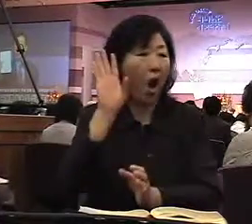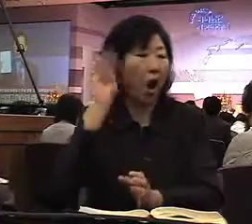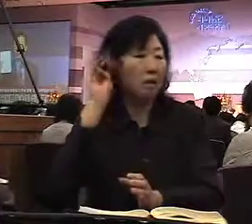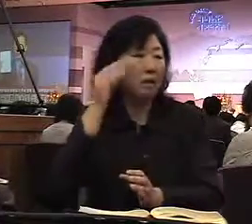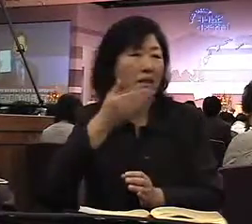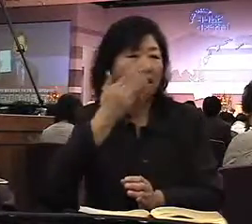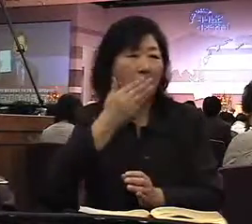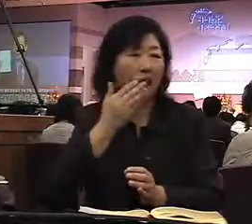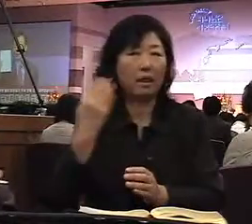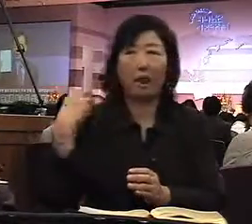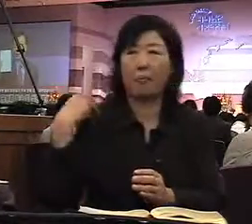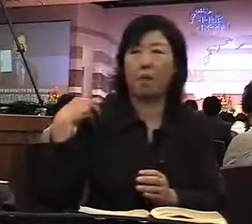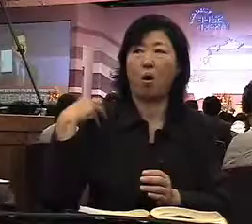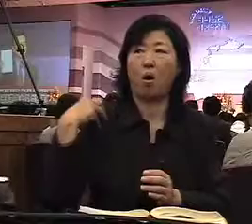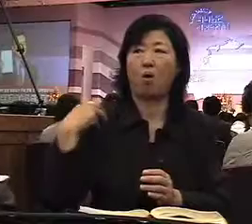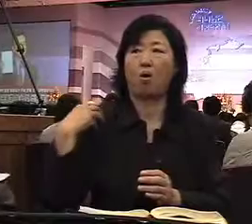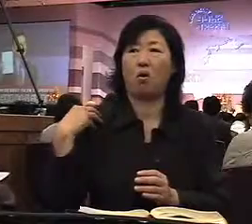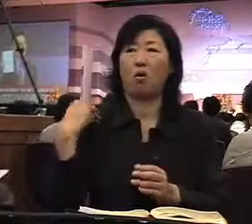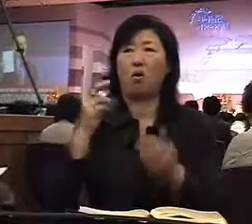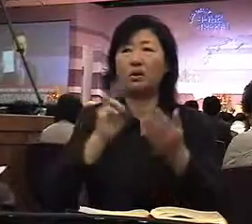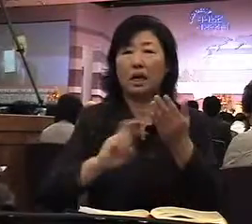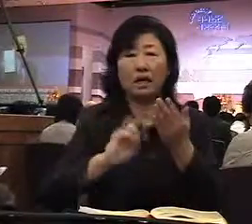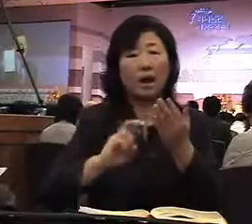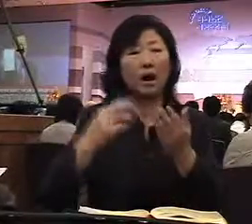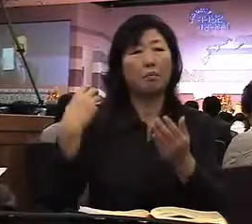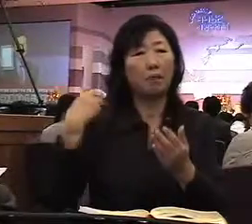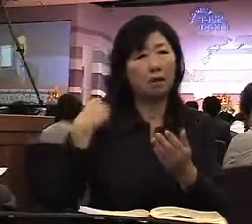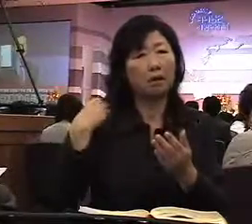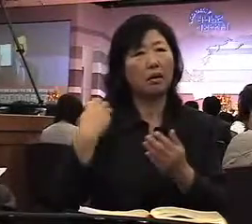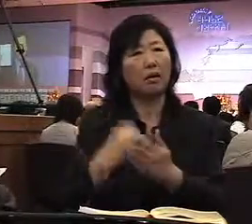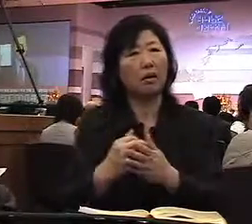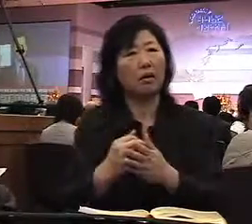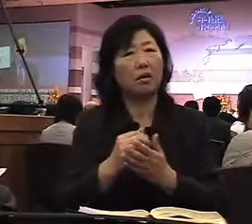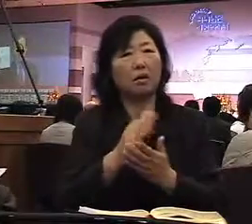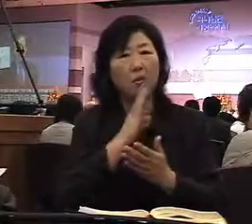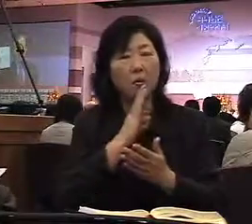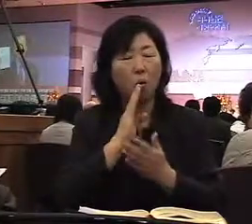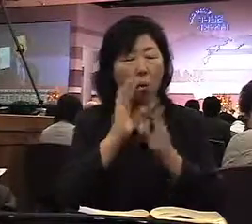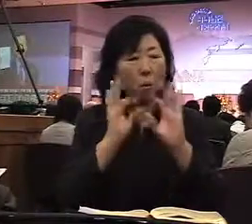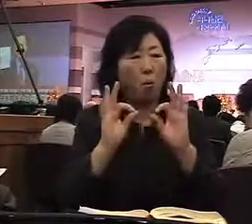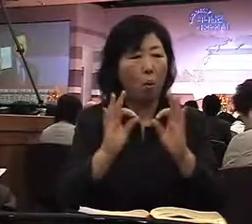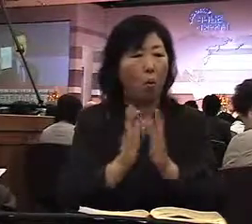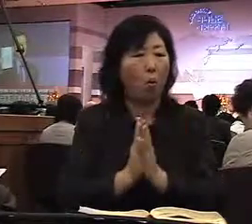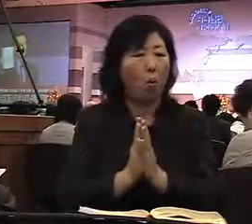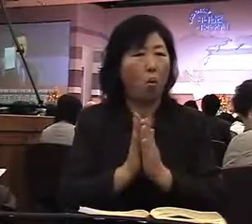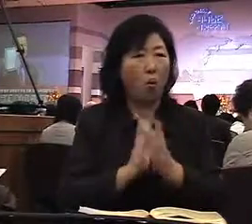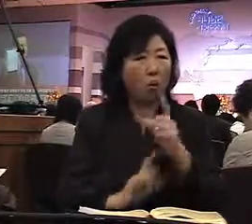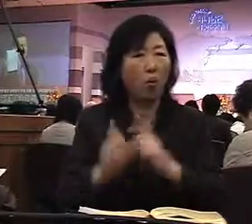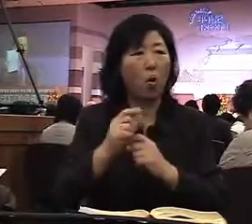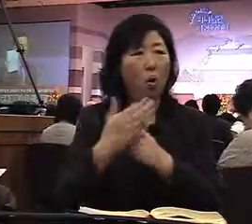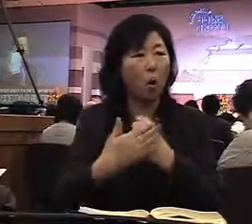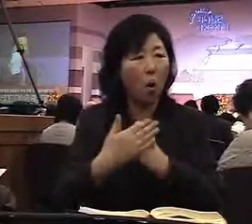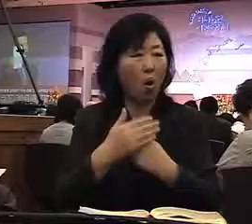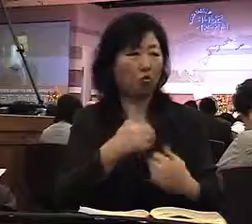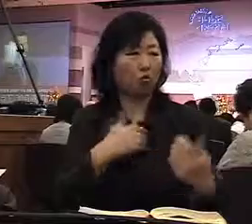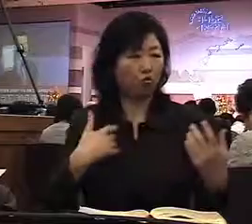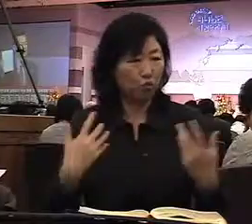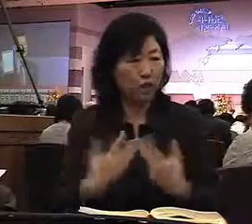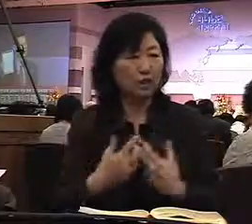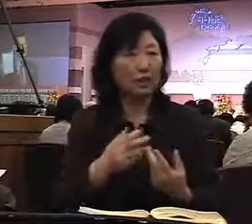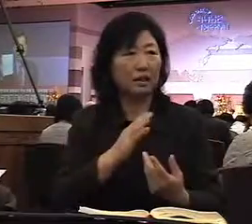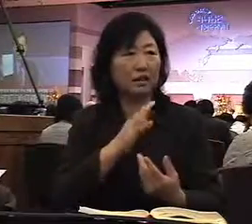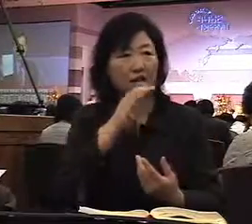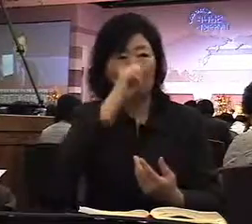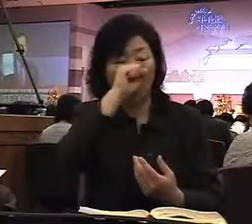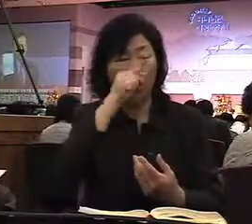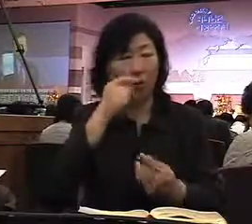식사 당번이고 또한 언제 찬양을 맡았는가 여러분들이 꼭 보시고 더욱더 은혜가 충만한 전